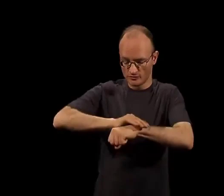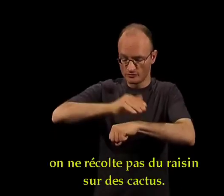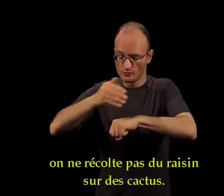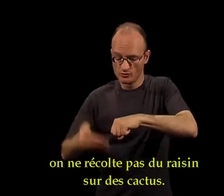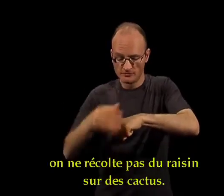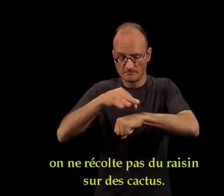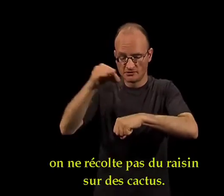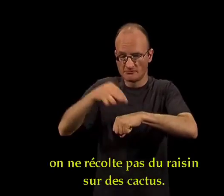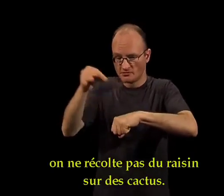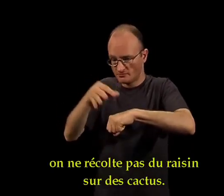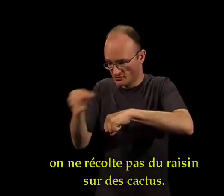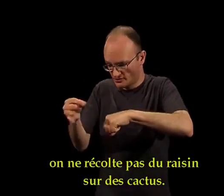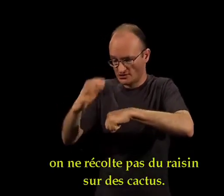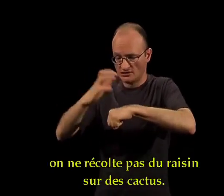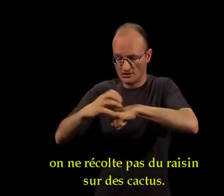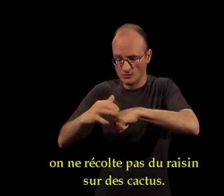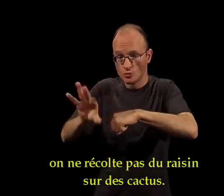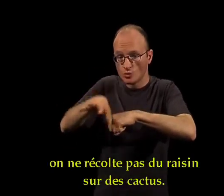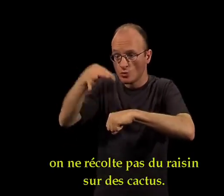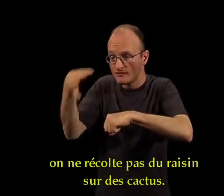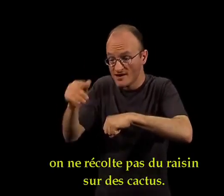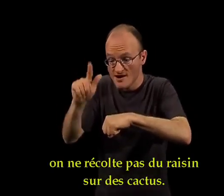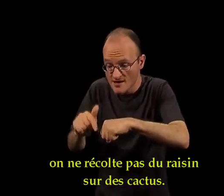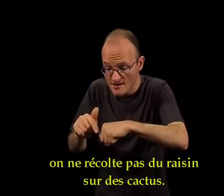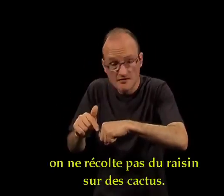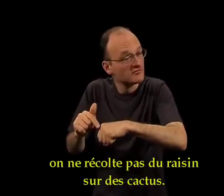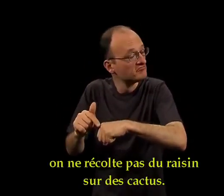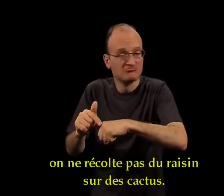On ne récolte pas du raisin sur des cactus.